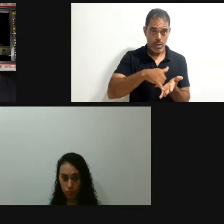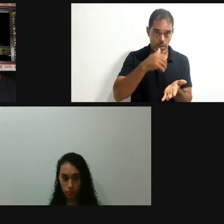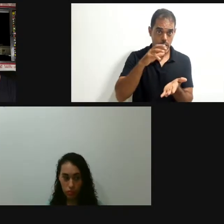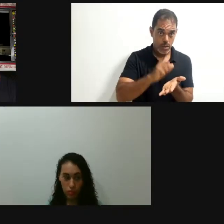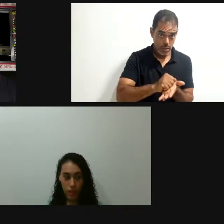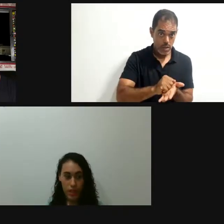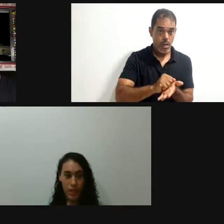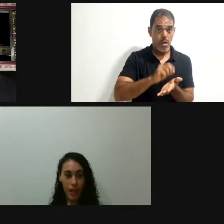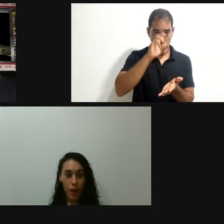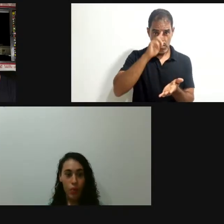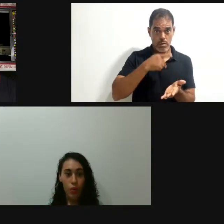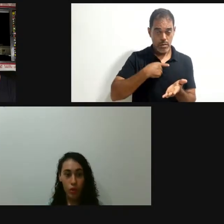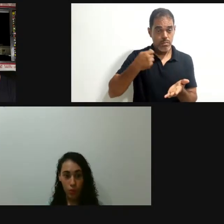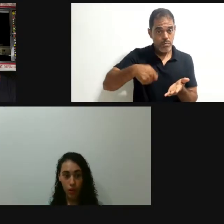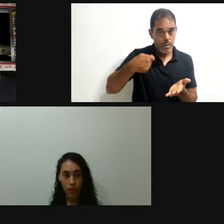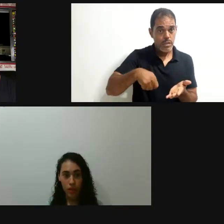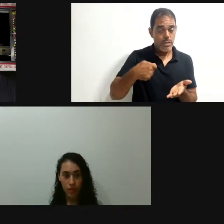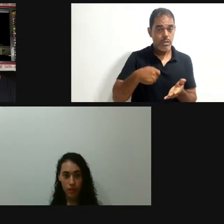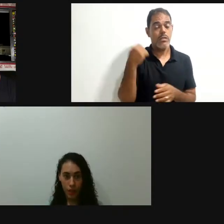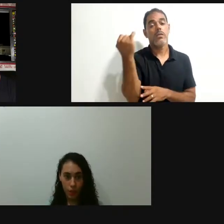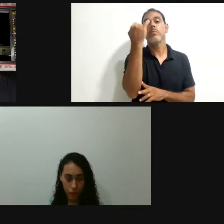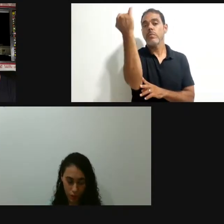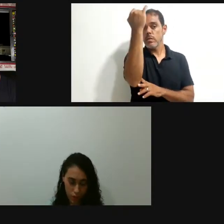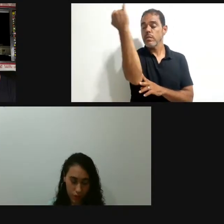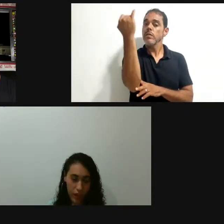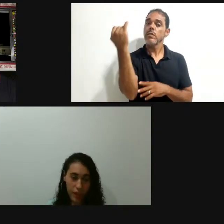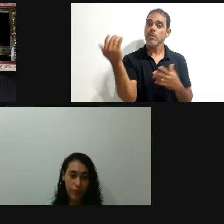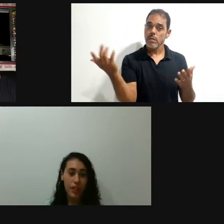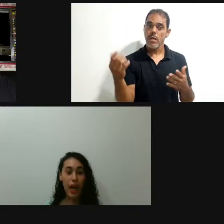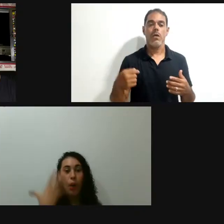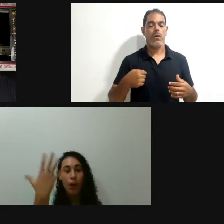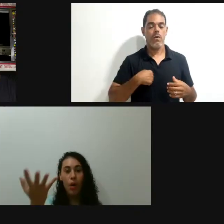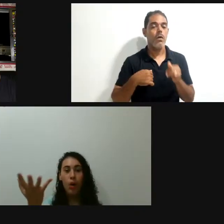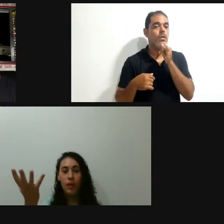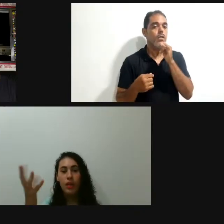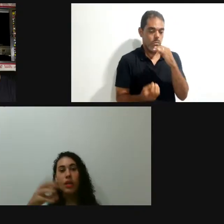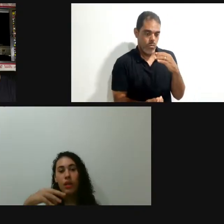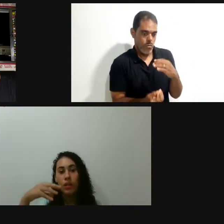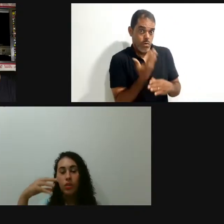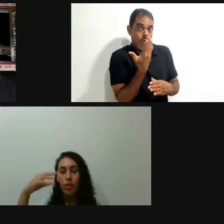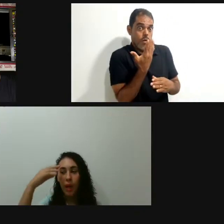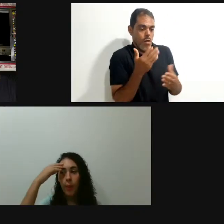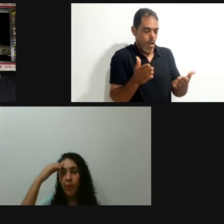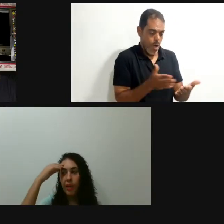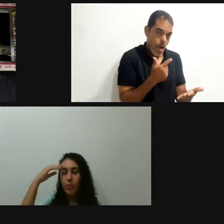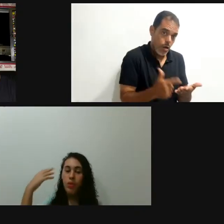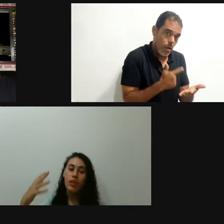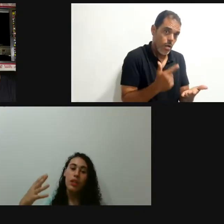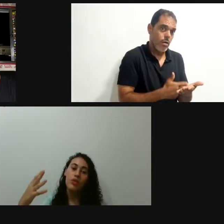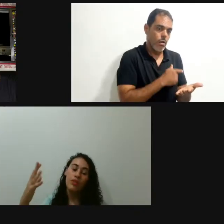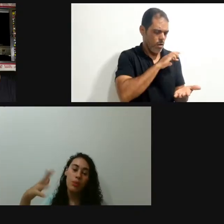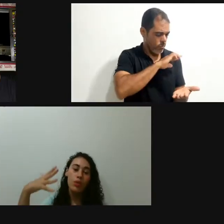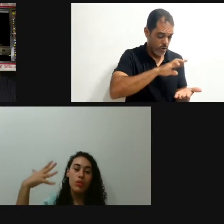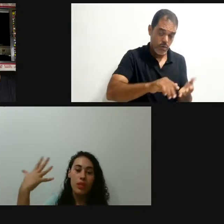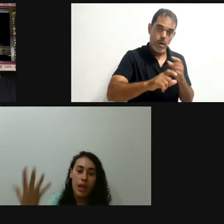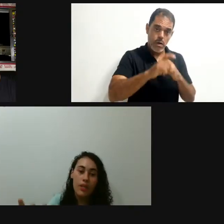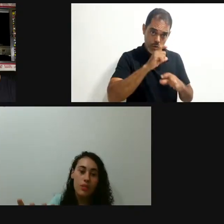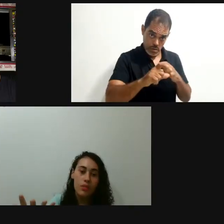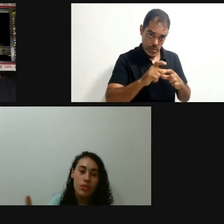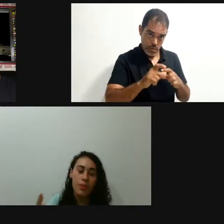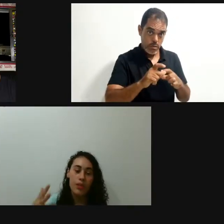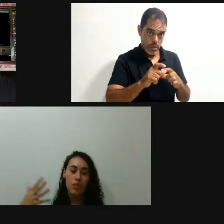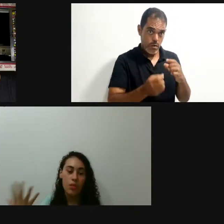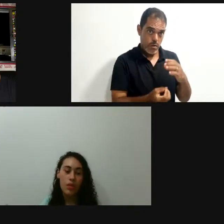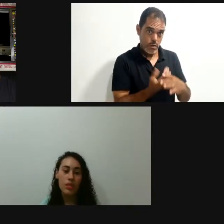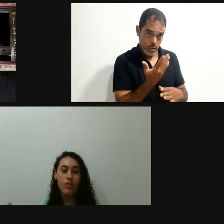autoral, que é algo muito importante, né? Quando a gente vai criar uma obra. Tanto é porque eu já vi muitos